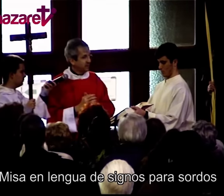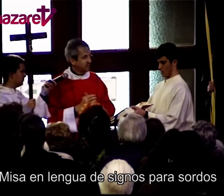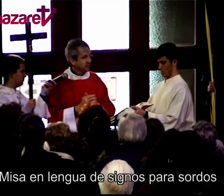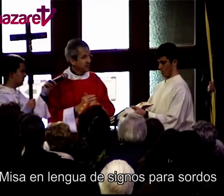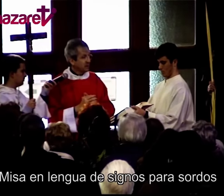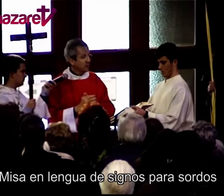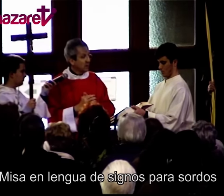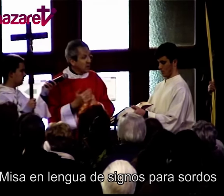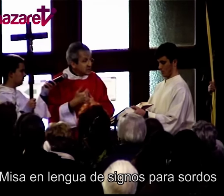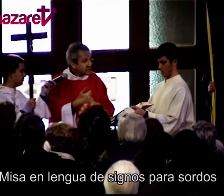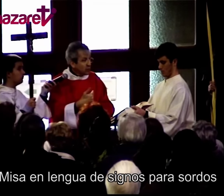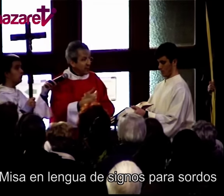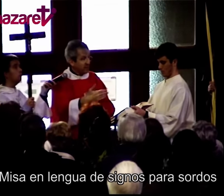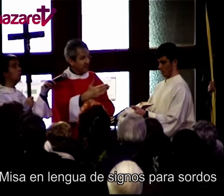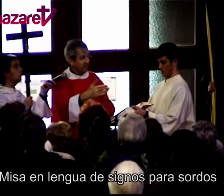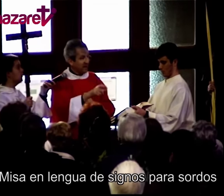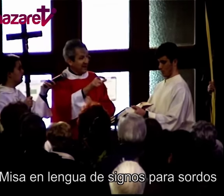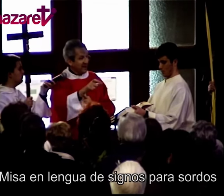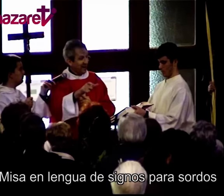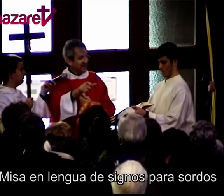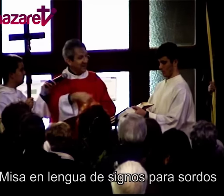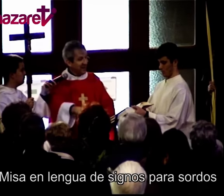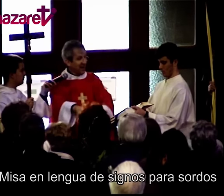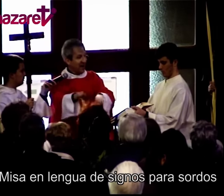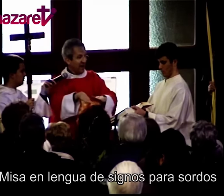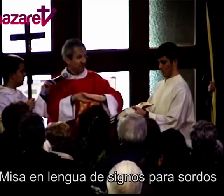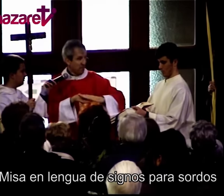montar. Según avanzaba, la